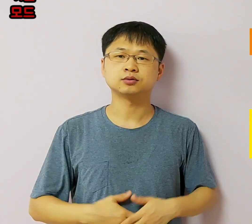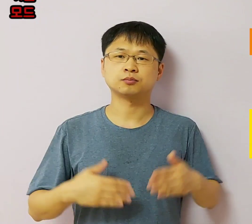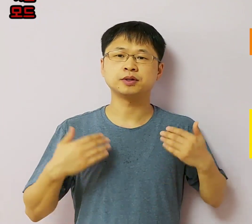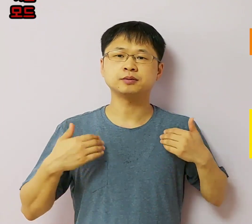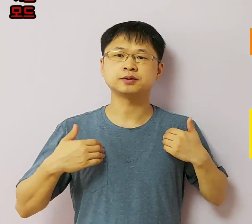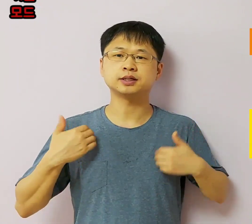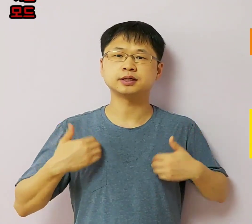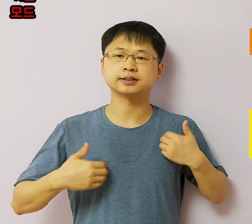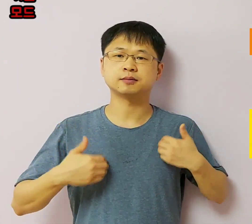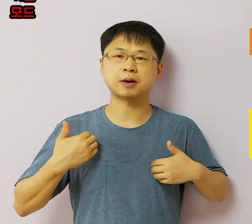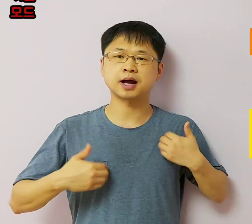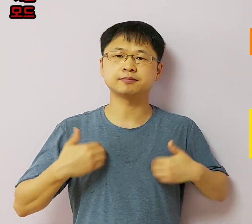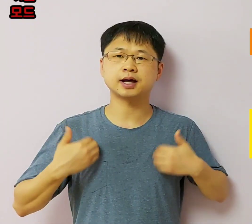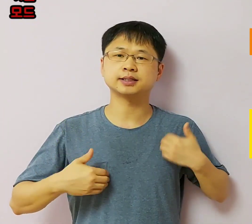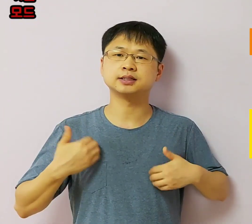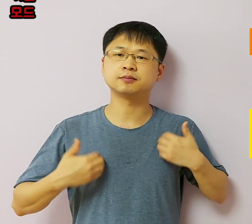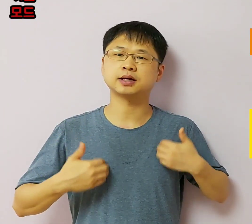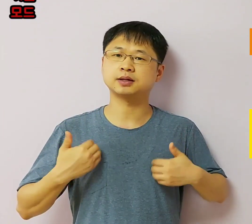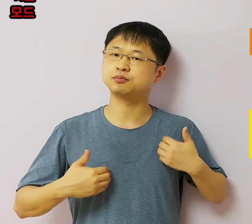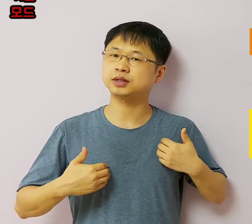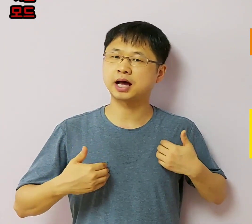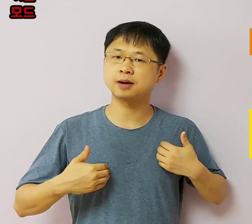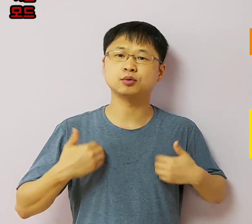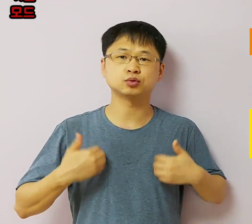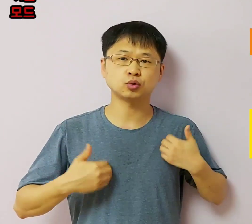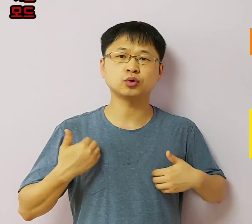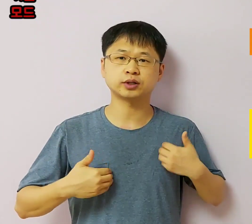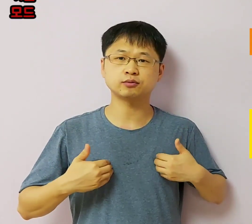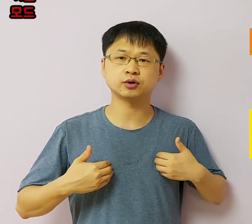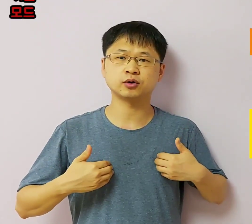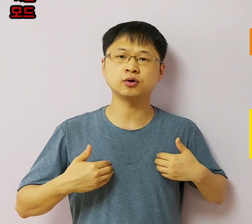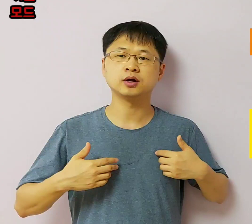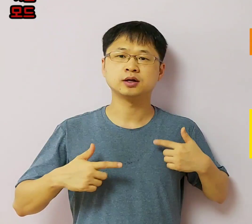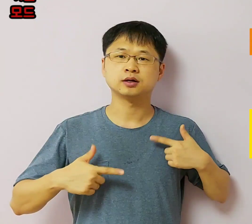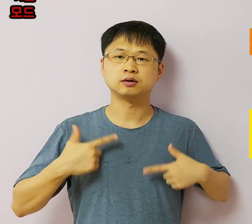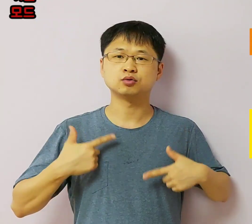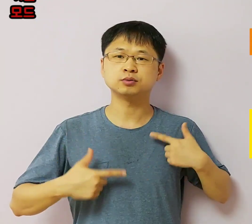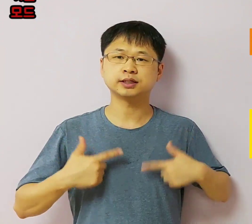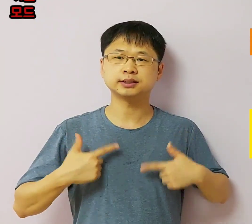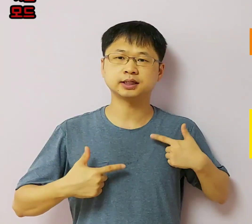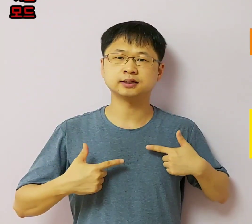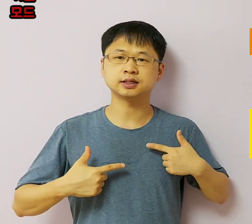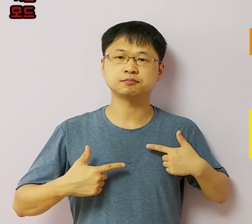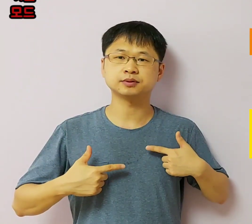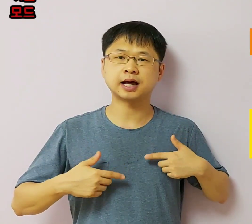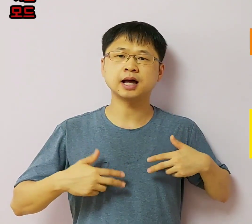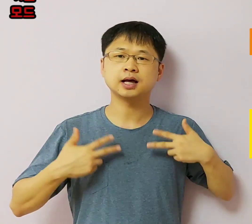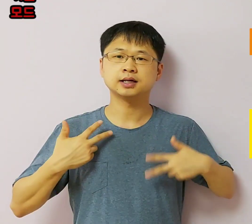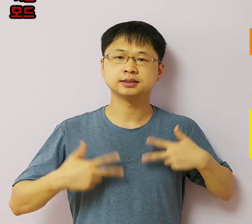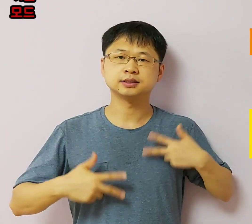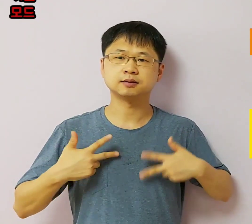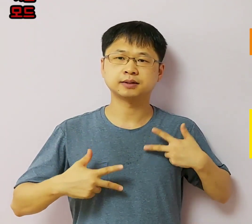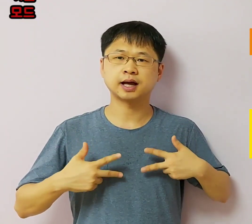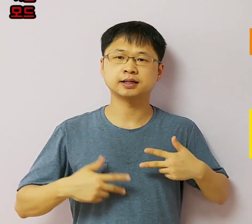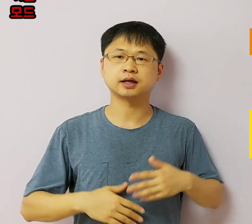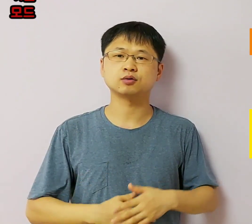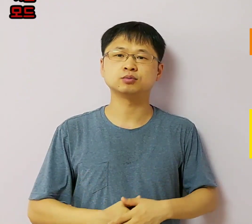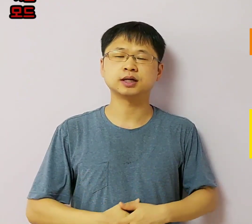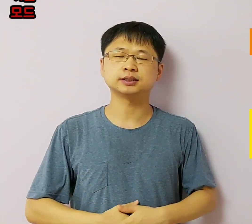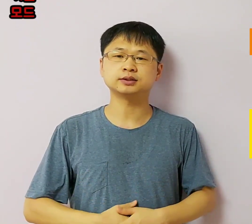참고로 비읍 그냥 해서 반갑다, 즐겁다, 기쁘다 모두 통용되고요. 구분하실 때는 기쁘다, 즐겁다 이렇게 구분하실